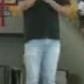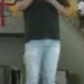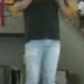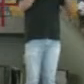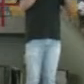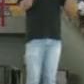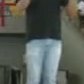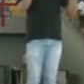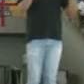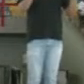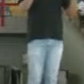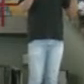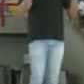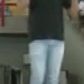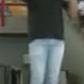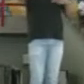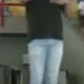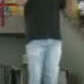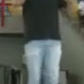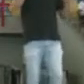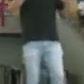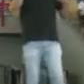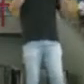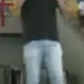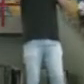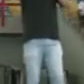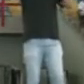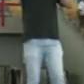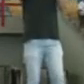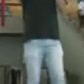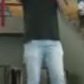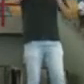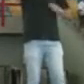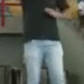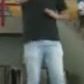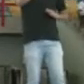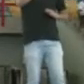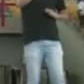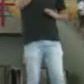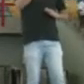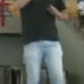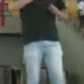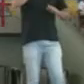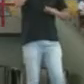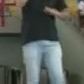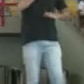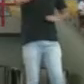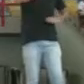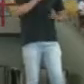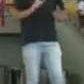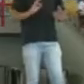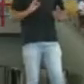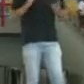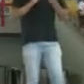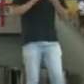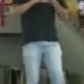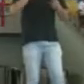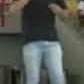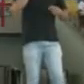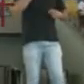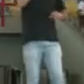na entrada a gente precisa opinar, tá certo? Opinar é dizer o que eu vou defender. E o que eu